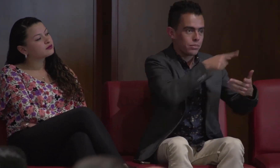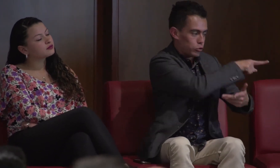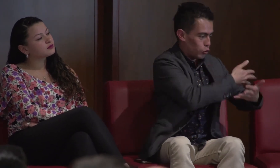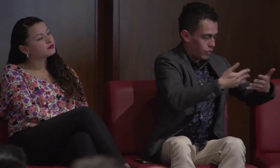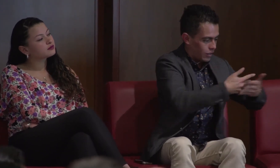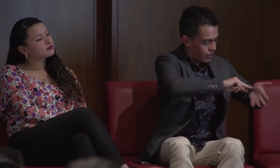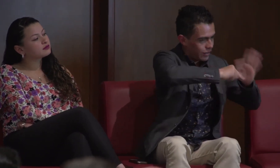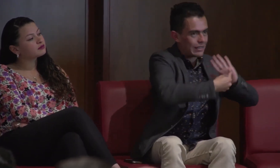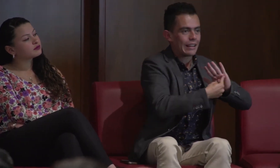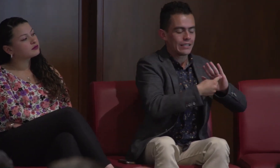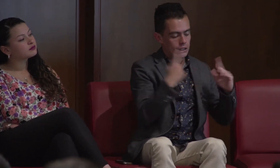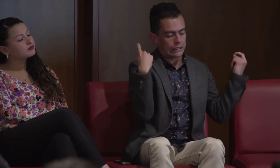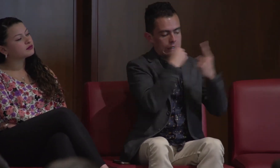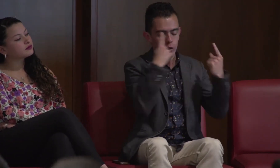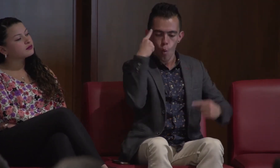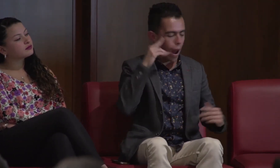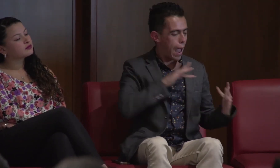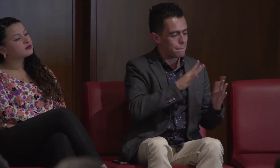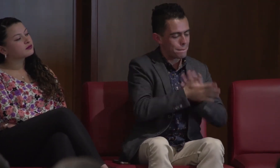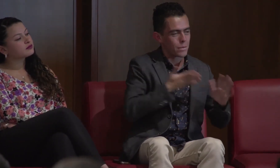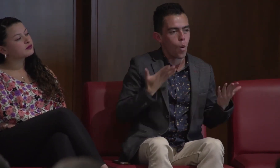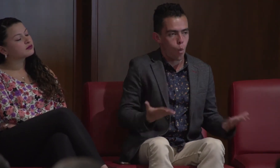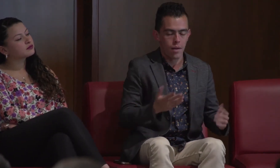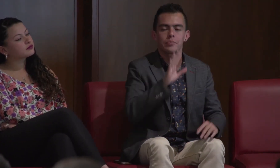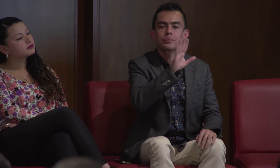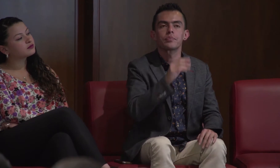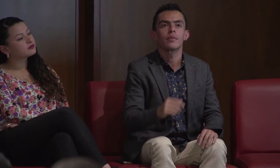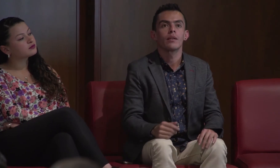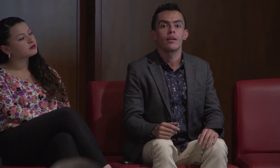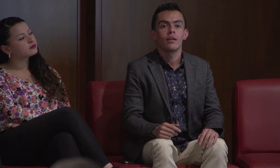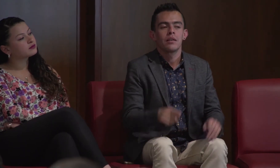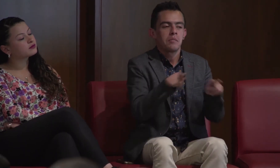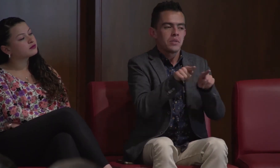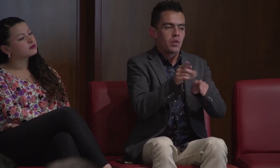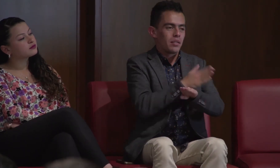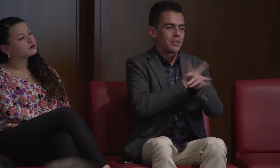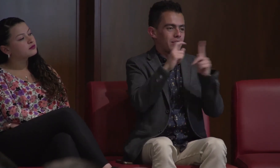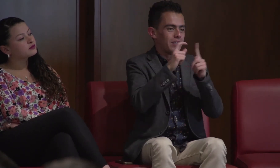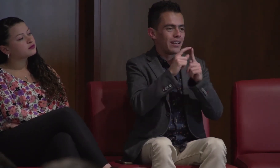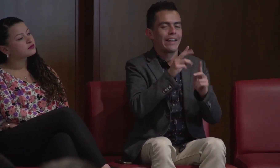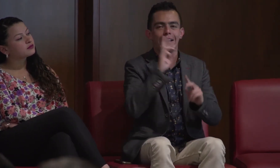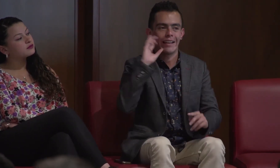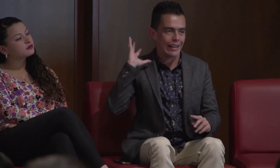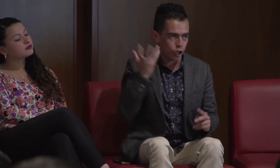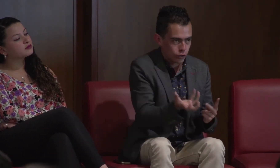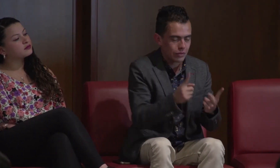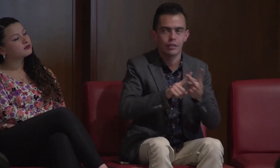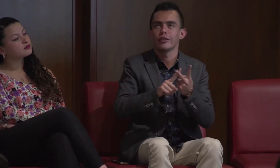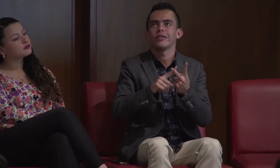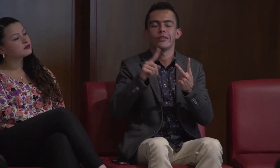seña, sin embargo, pensar en el contexto específico que aparece en el documento oficial generó muchas reflexiones y